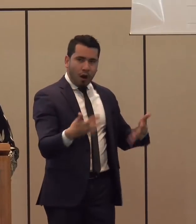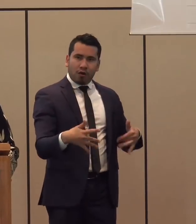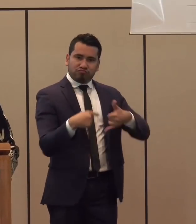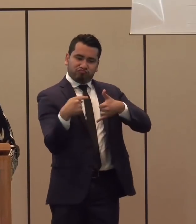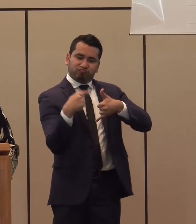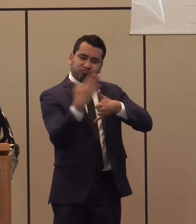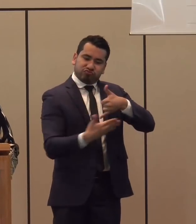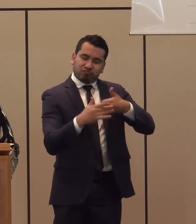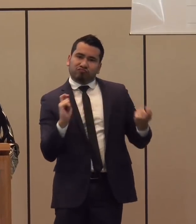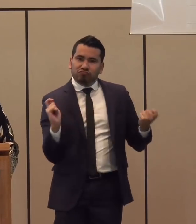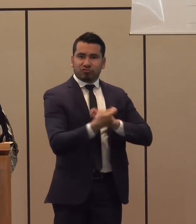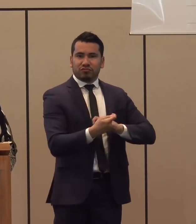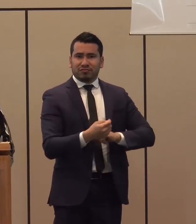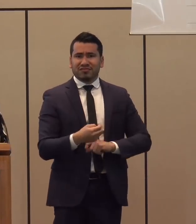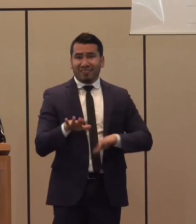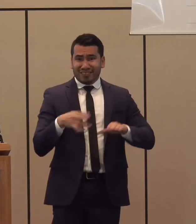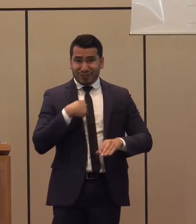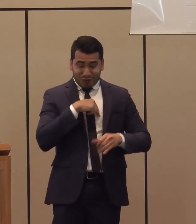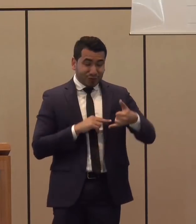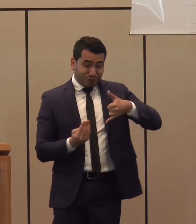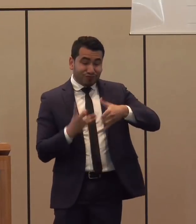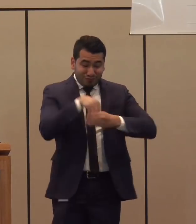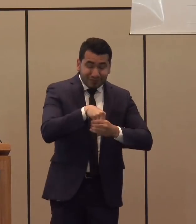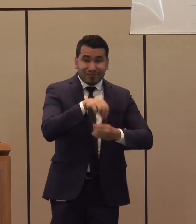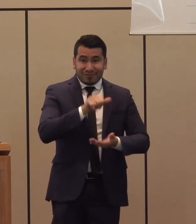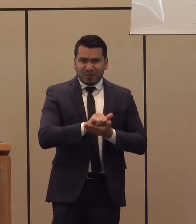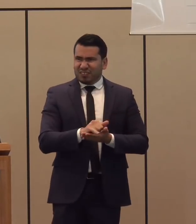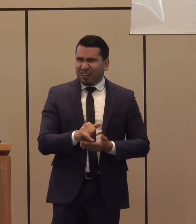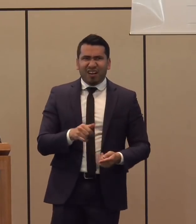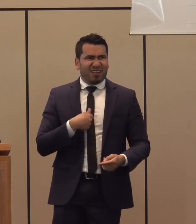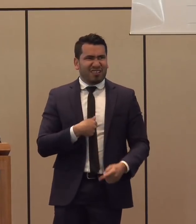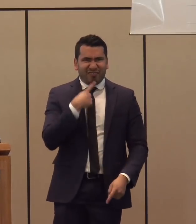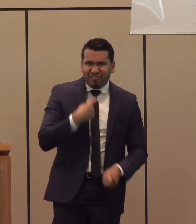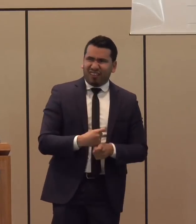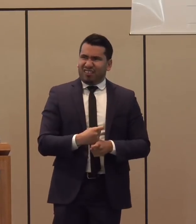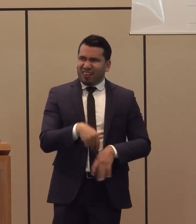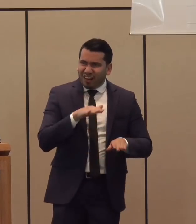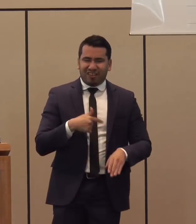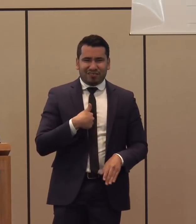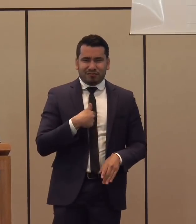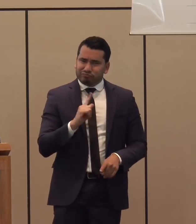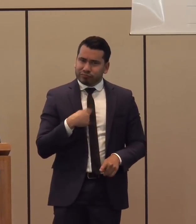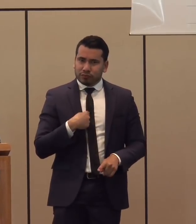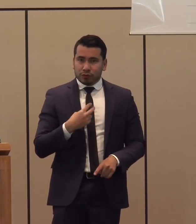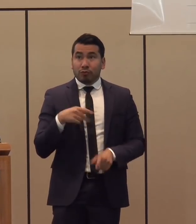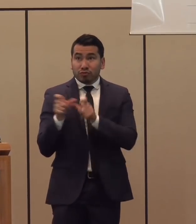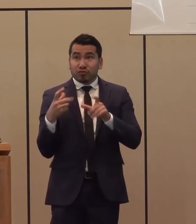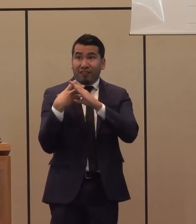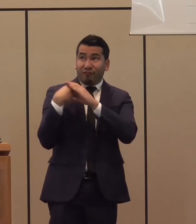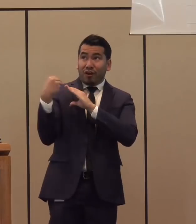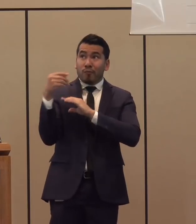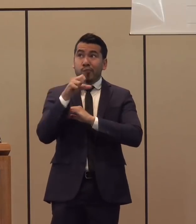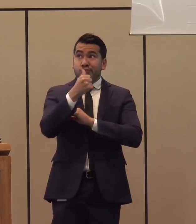nosotros aquí a veces nos damos más duro la gente admira el proceso de cambio de colombia y nosotros tenemos que sentirnos